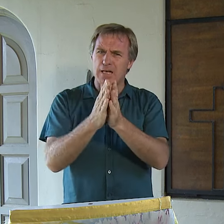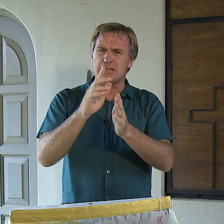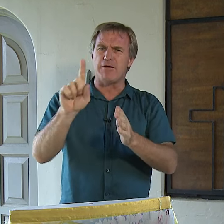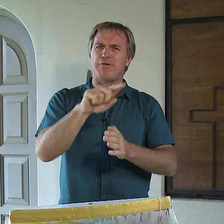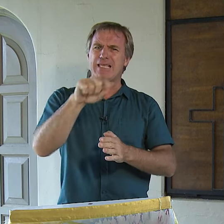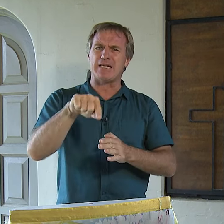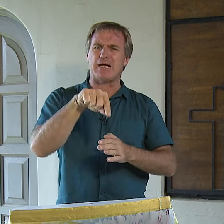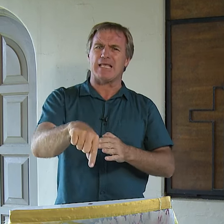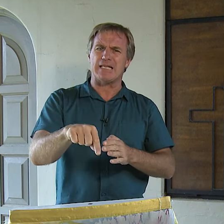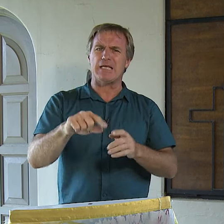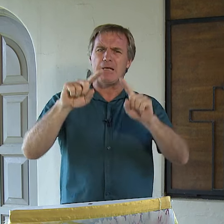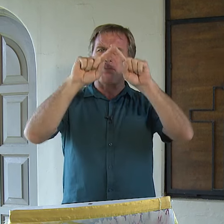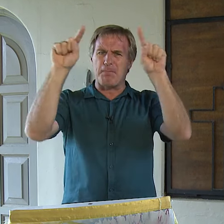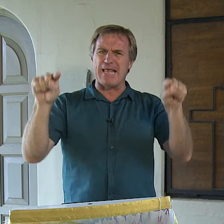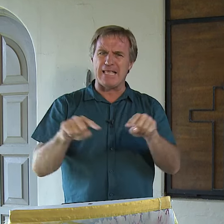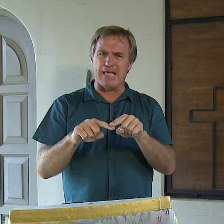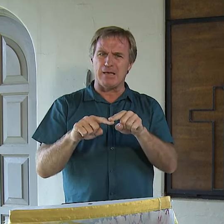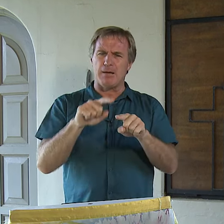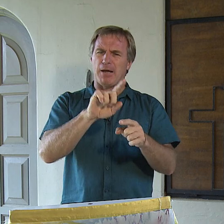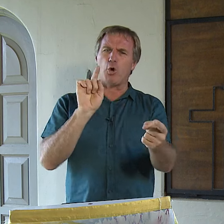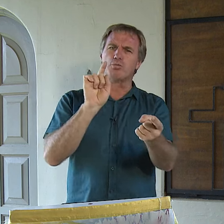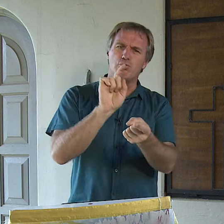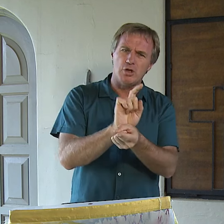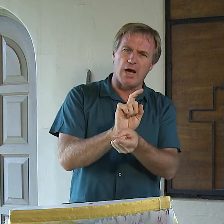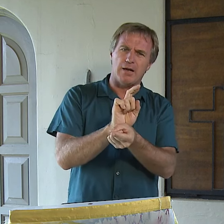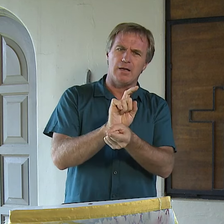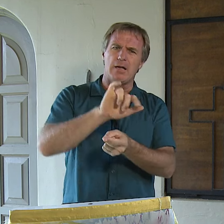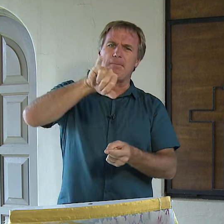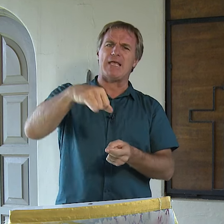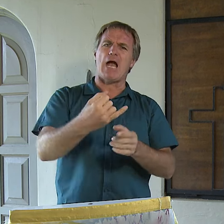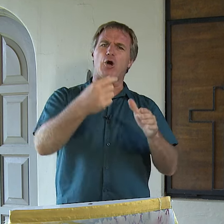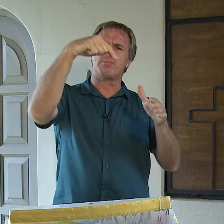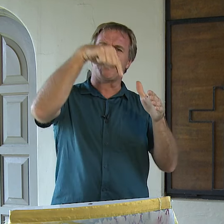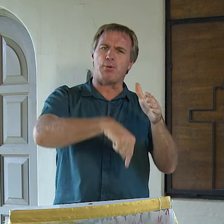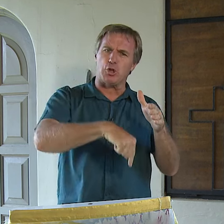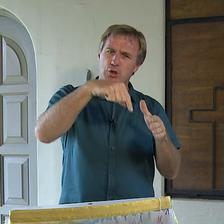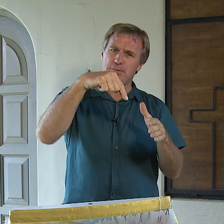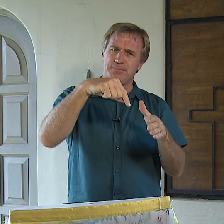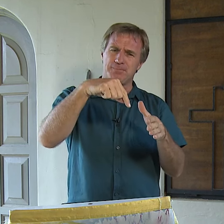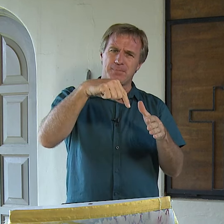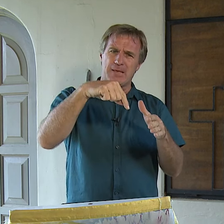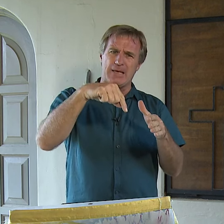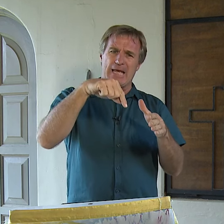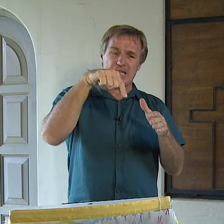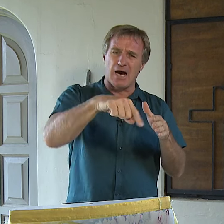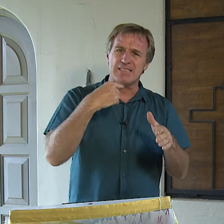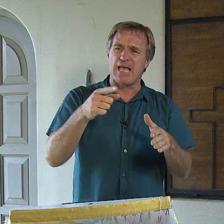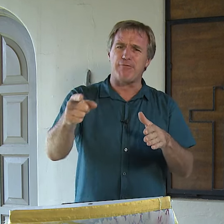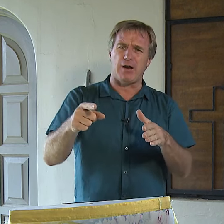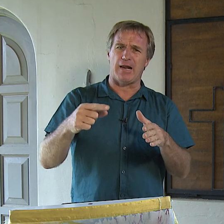alles verkeerd aan hierdie prentjie. Maar hy ontmoet haar by Jakobse put. En daar sê hy vir haar,